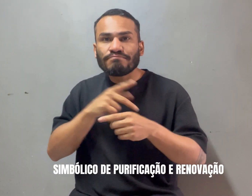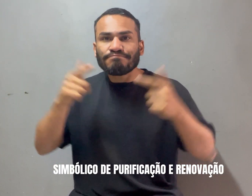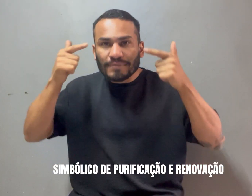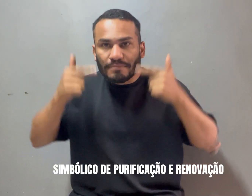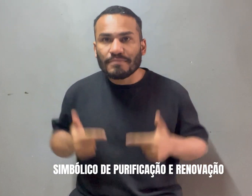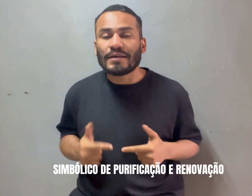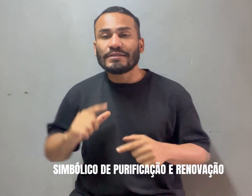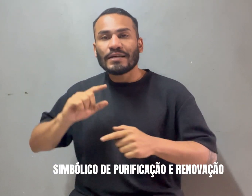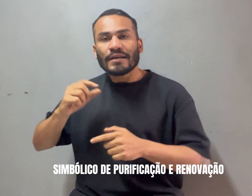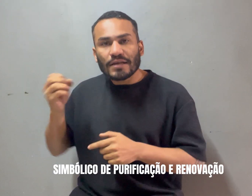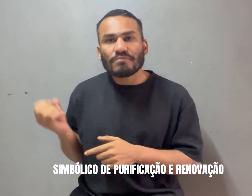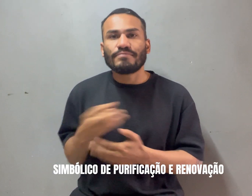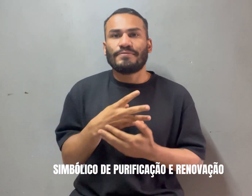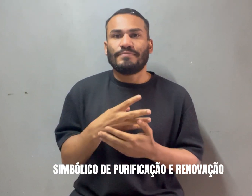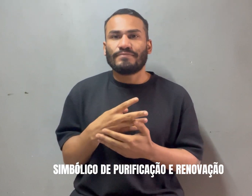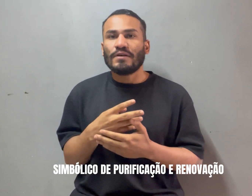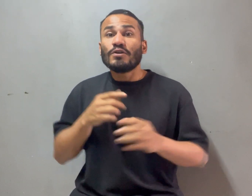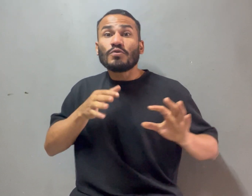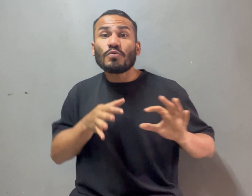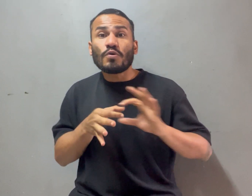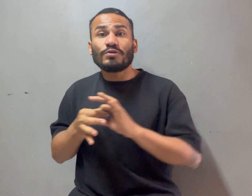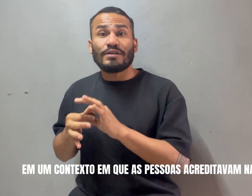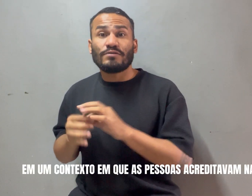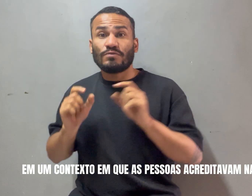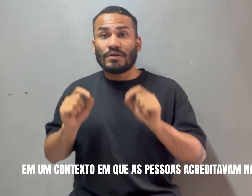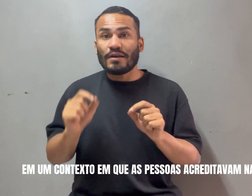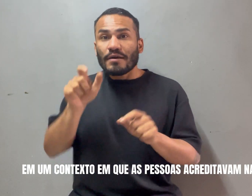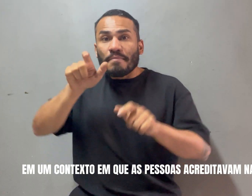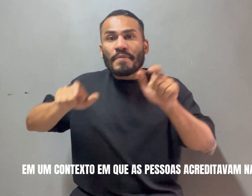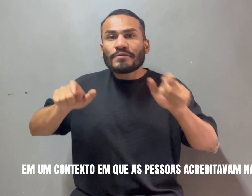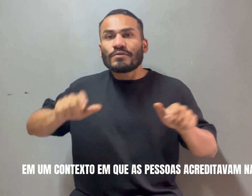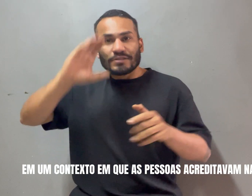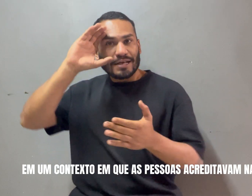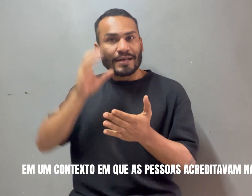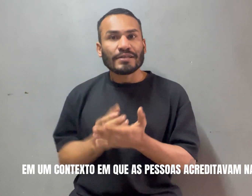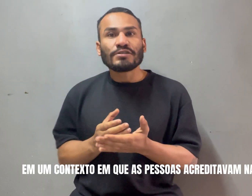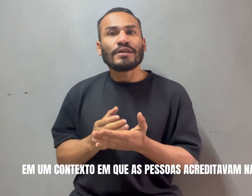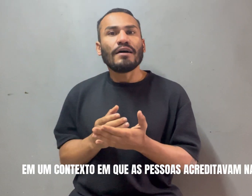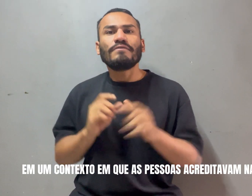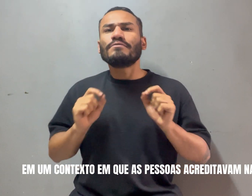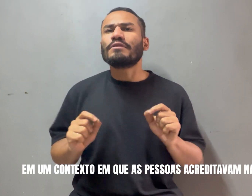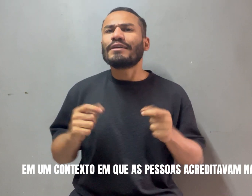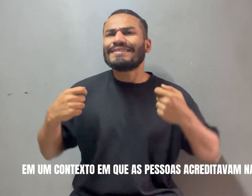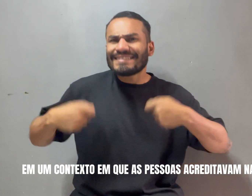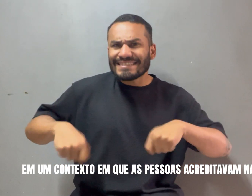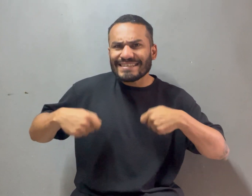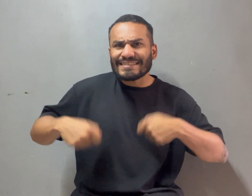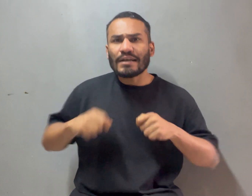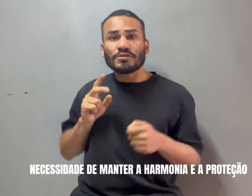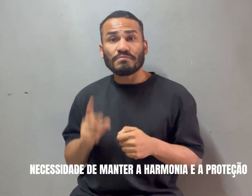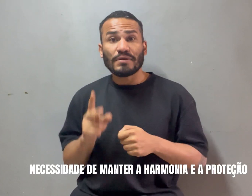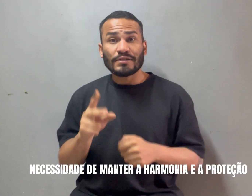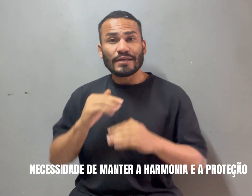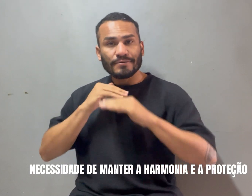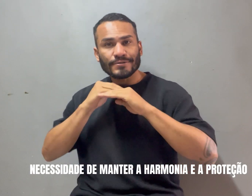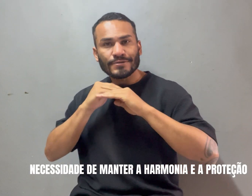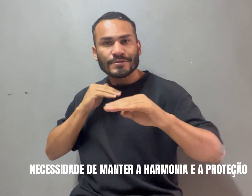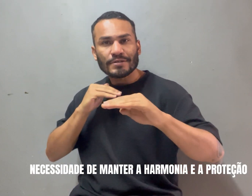de purificação e renovação, em um contexto em que as pessoas acreditavam na necessidade de manter a